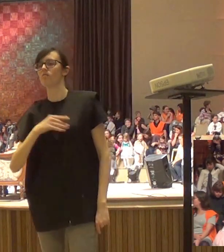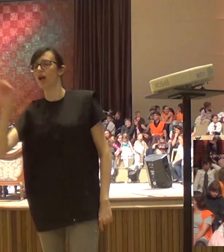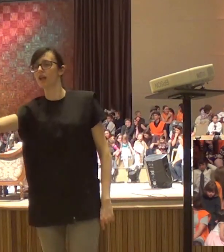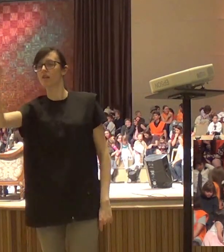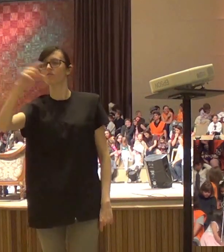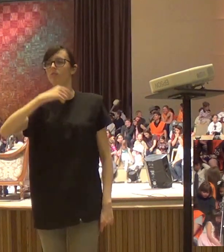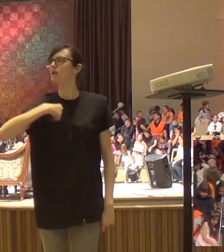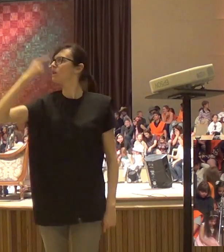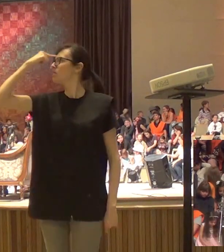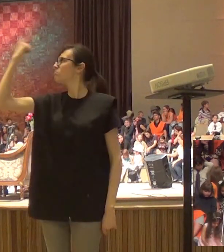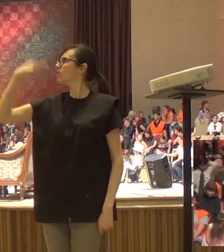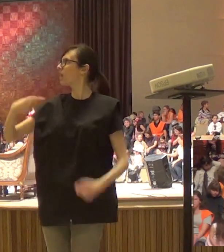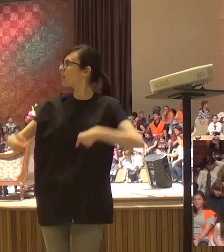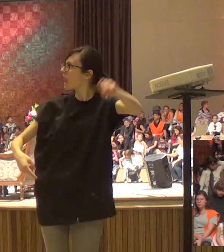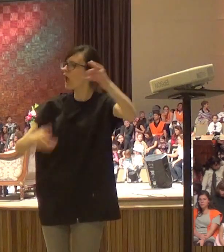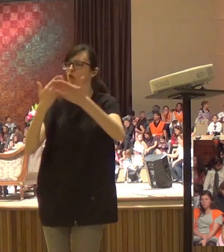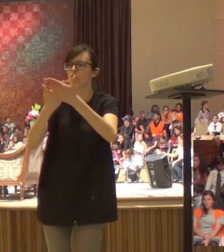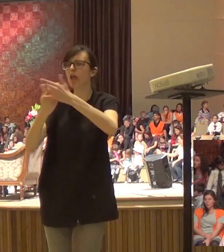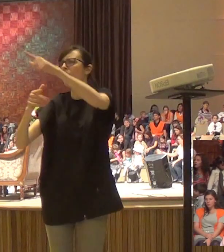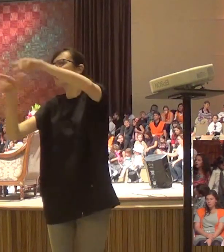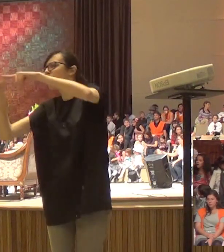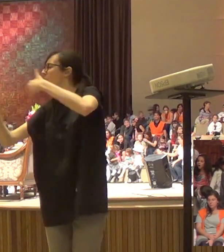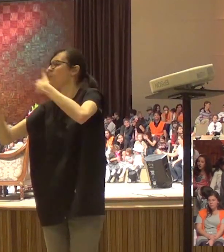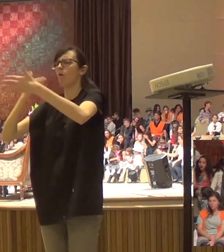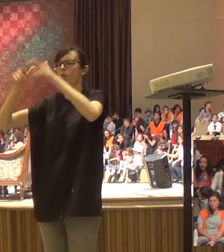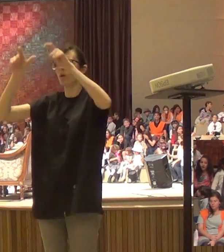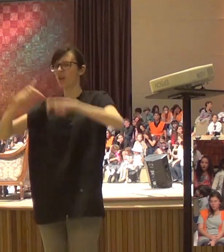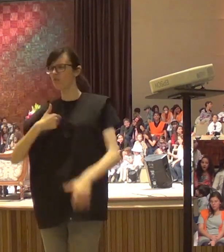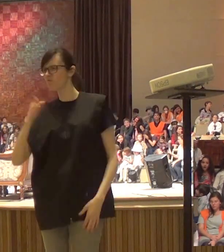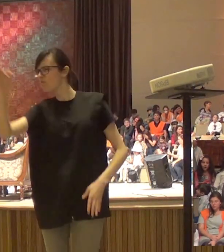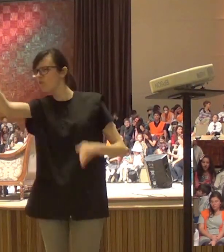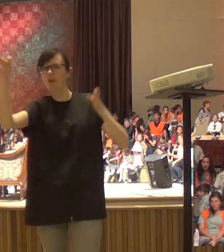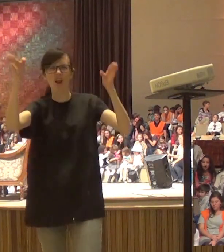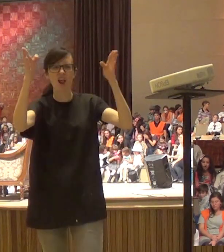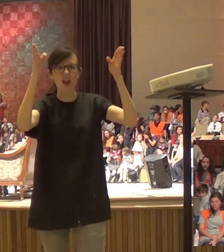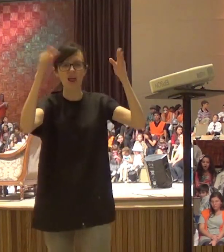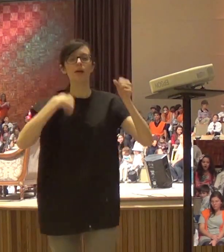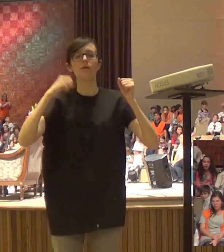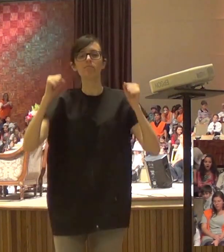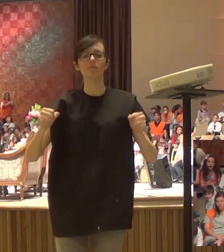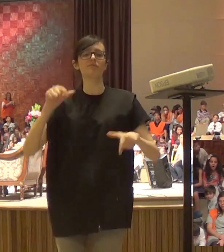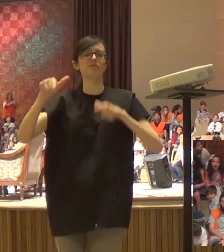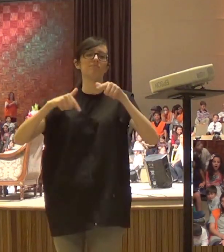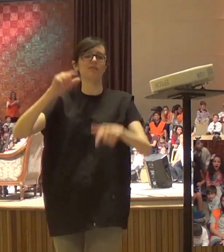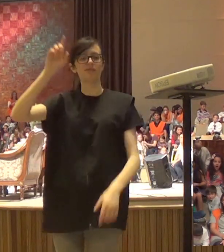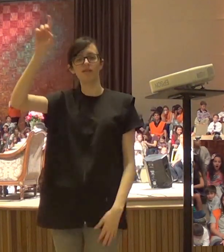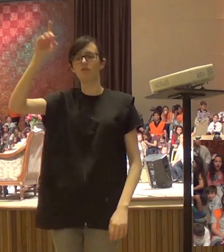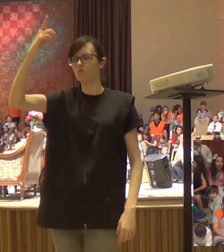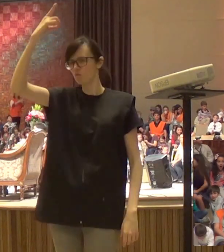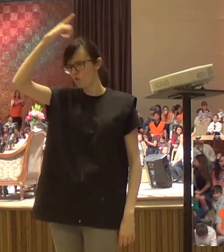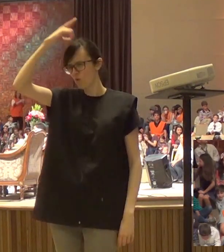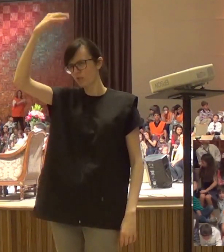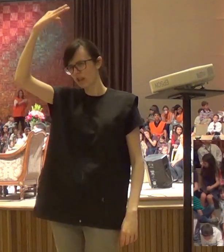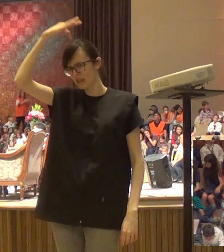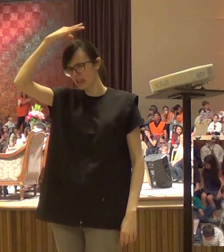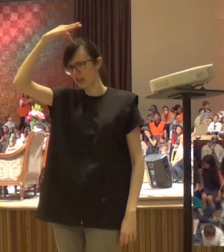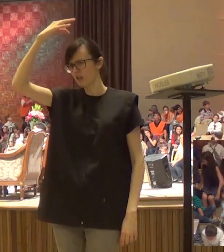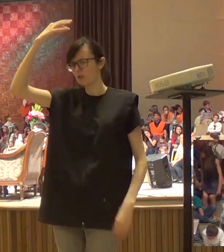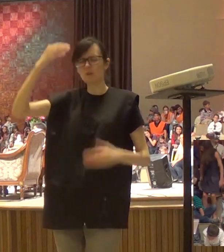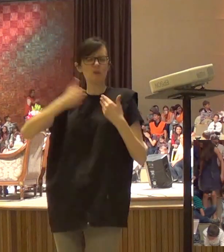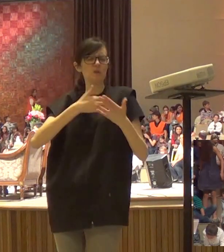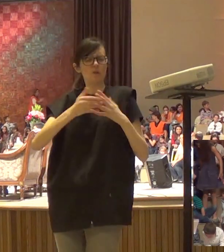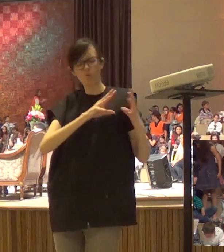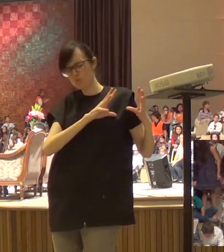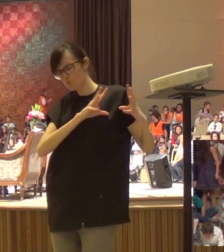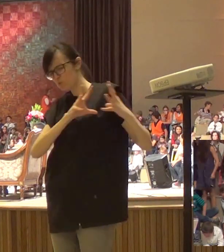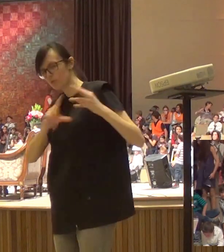Onde Deus me colocar eu sei que eu estou ali para falar do amor de Deus. E tudo que eu tenho, os meus recursos, os meus talentos, meus dons, eles devem